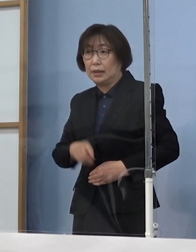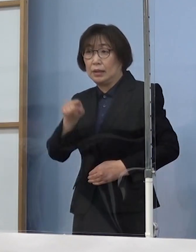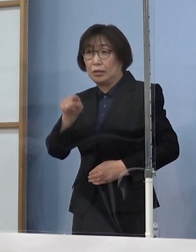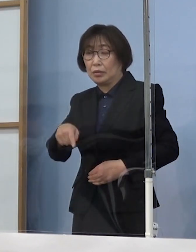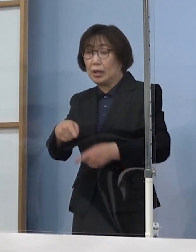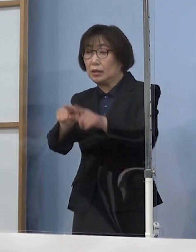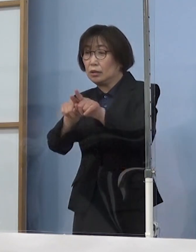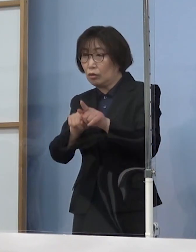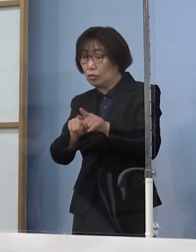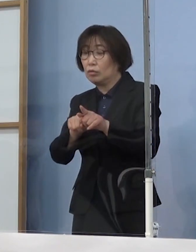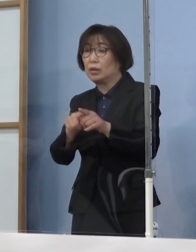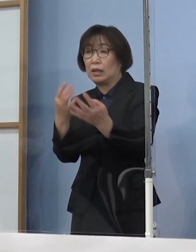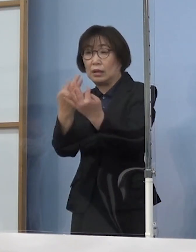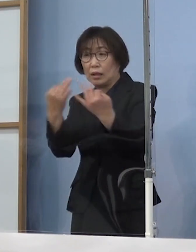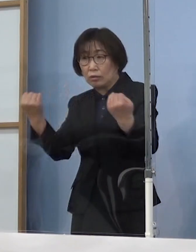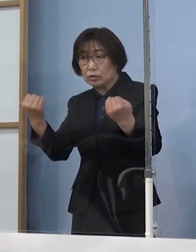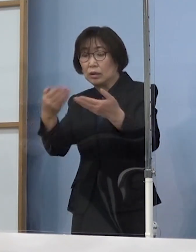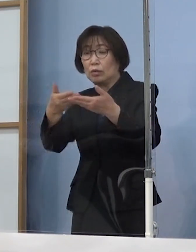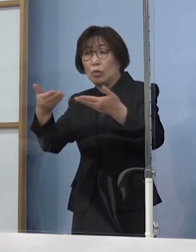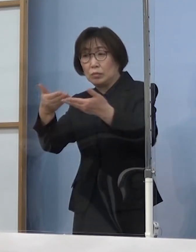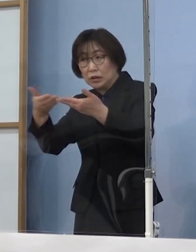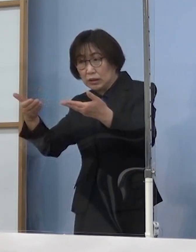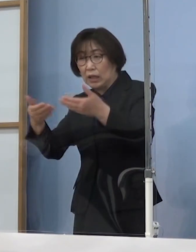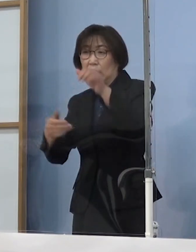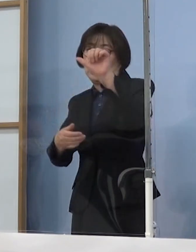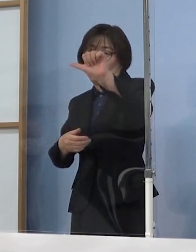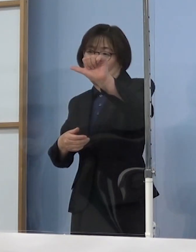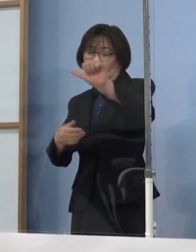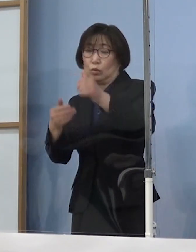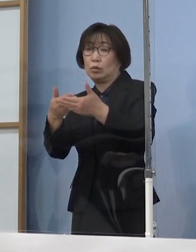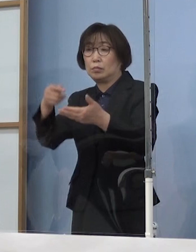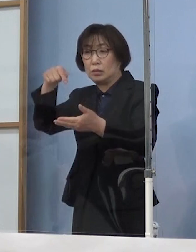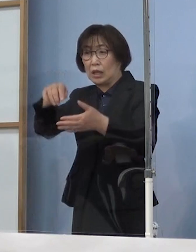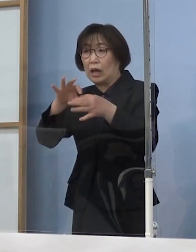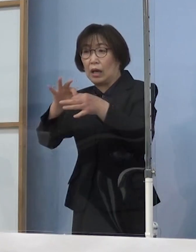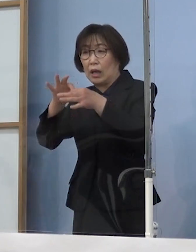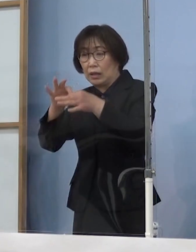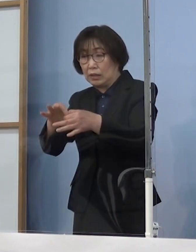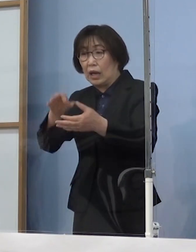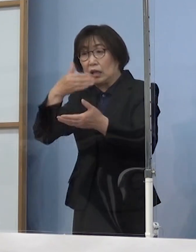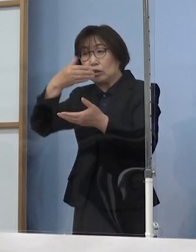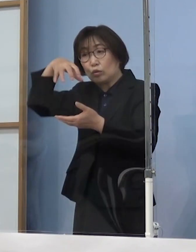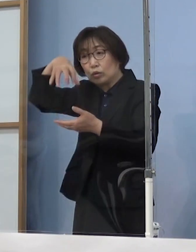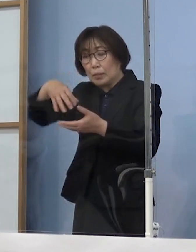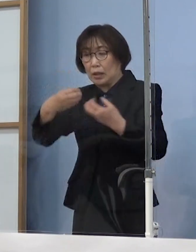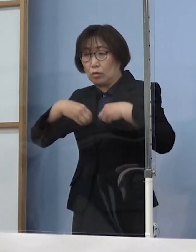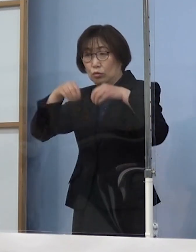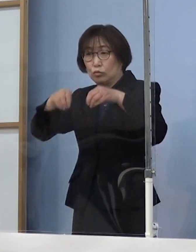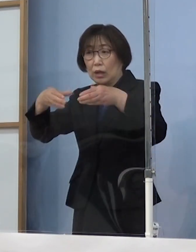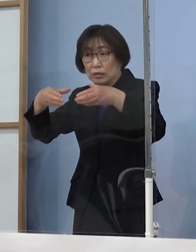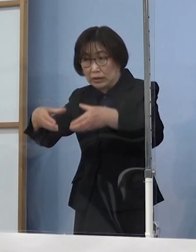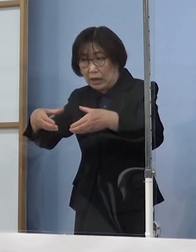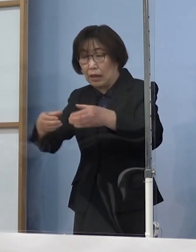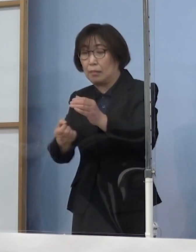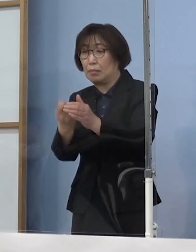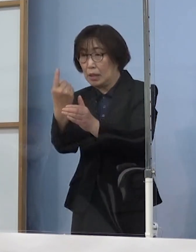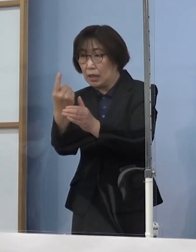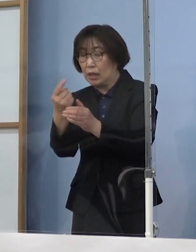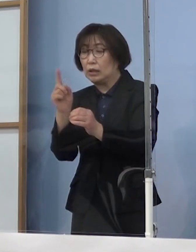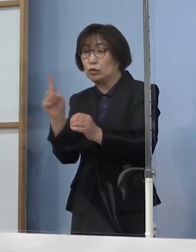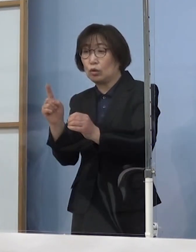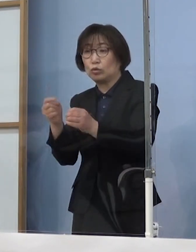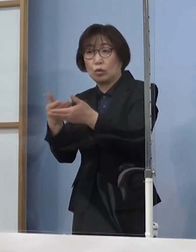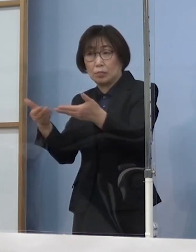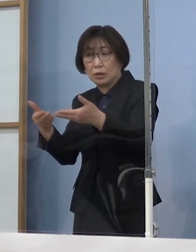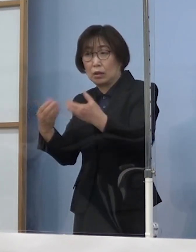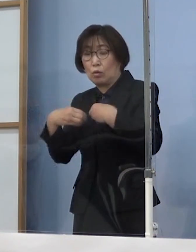複数のお店、5つのお店が絡んだ飲食の場でのクラスター、あるいは1つのお店のクラスター、こうした